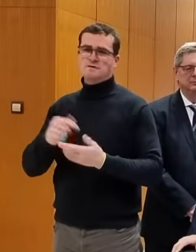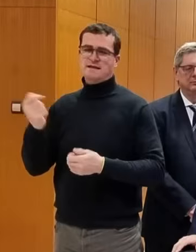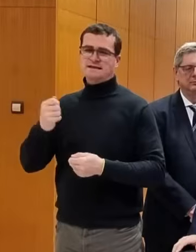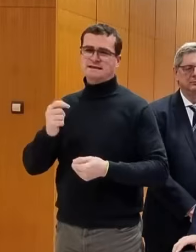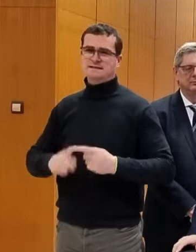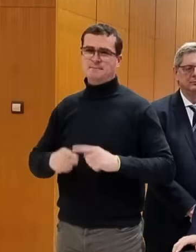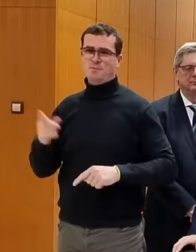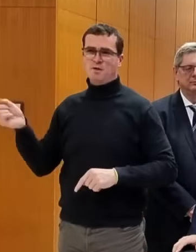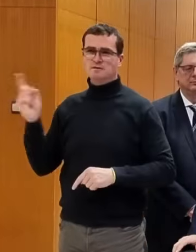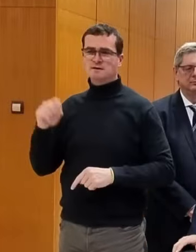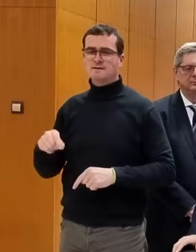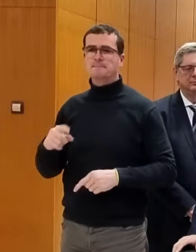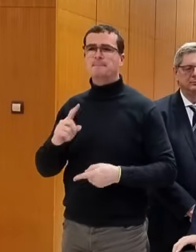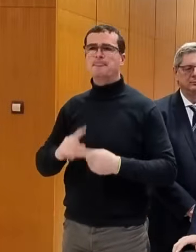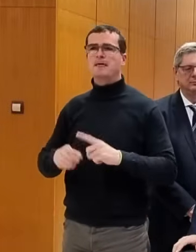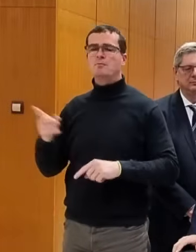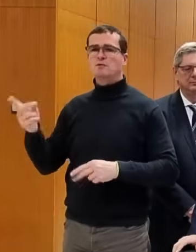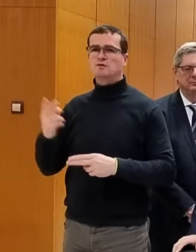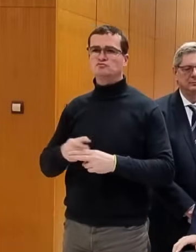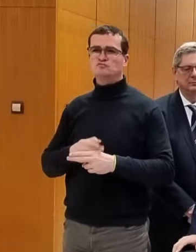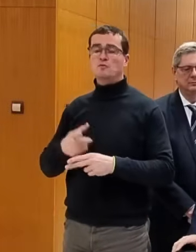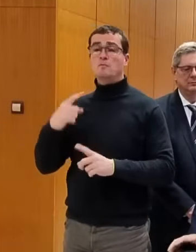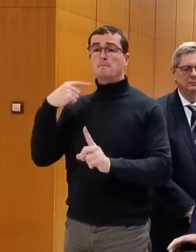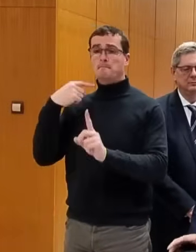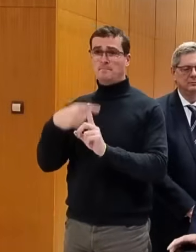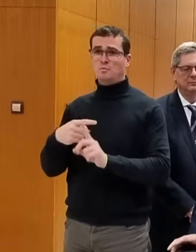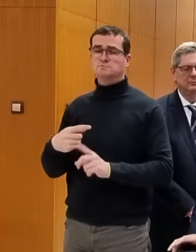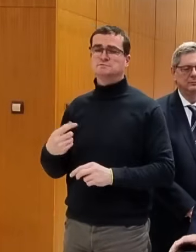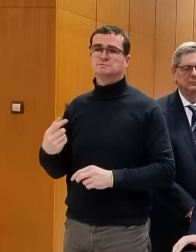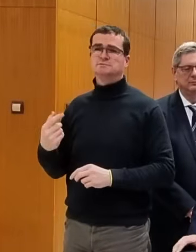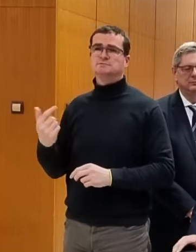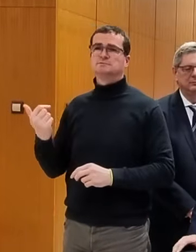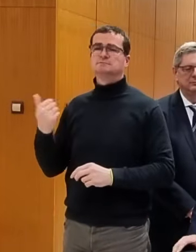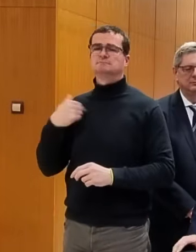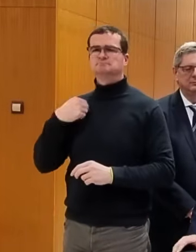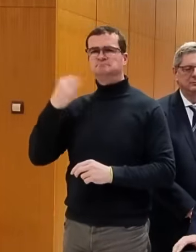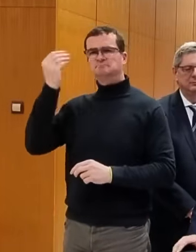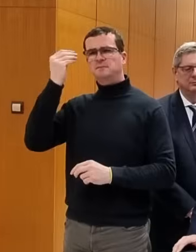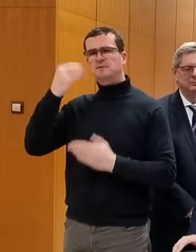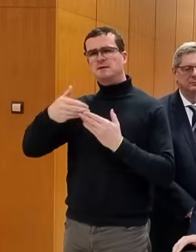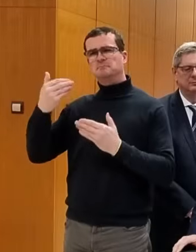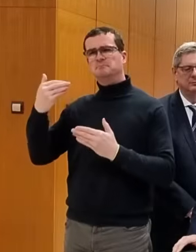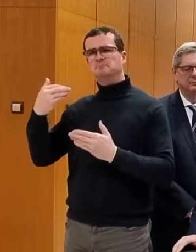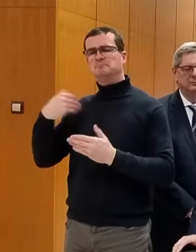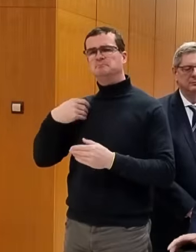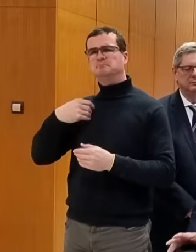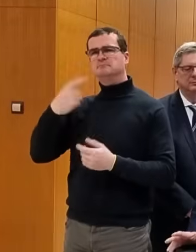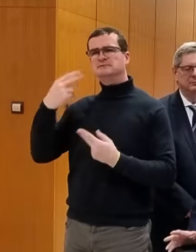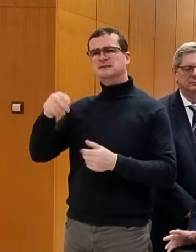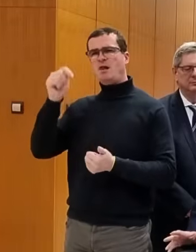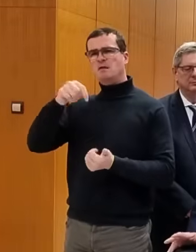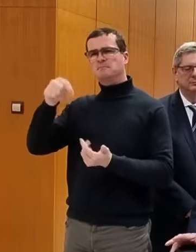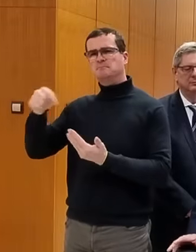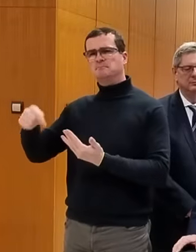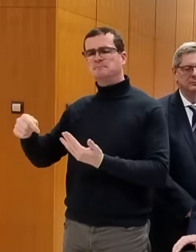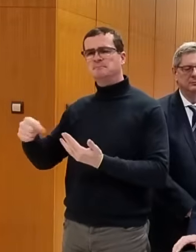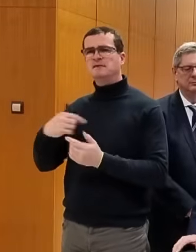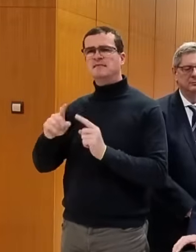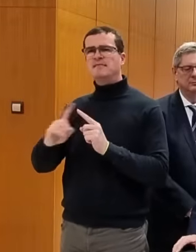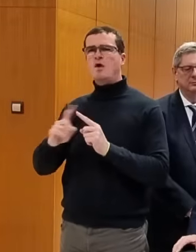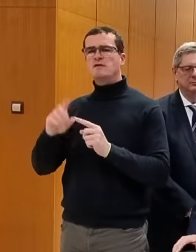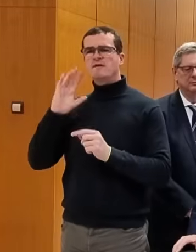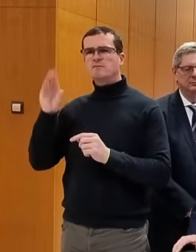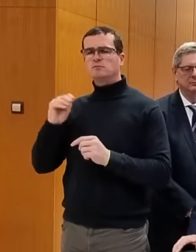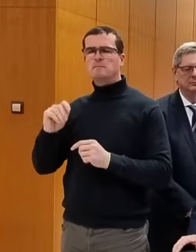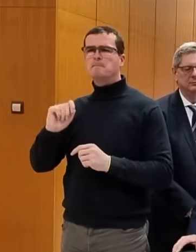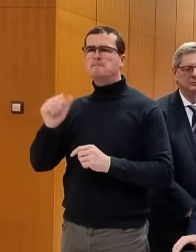trestnej politiky štátu a navyše, čo si tak pamätám, v jednotlivých prípadoch nechodievajú ani na